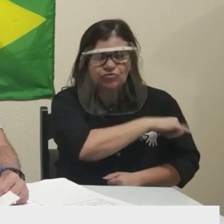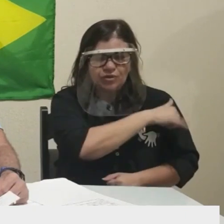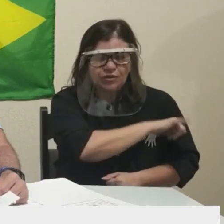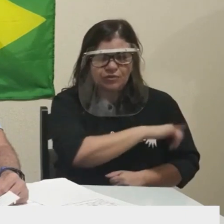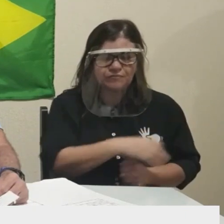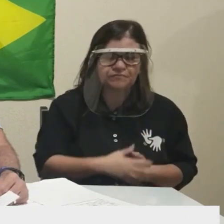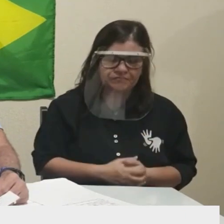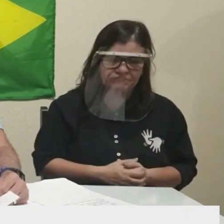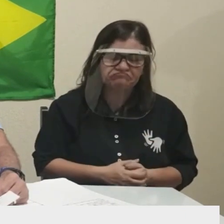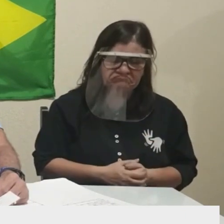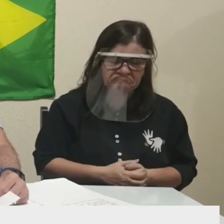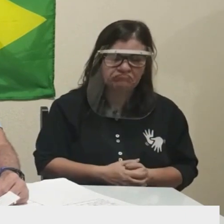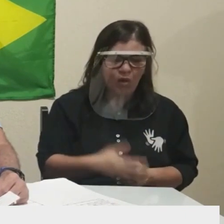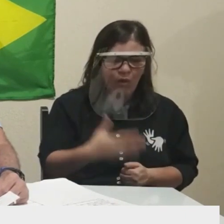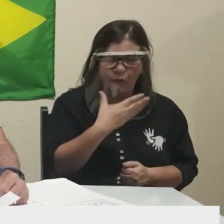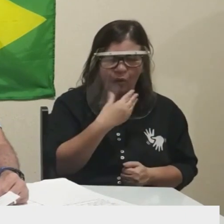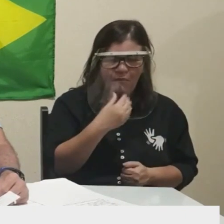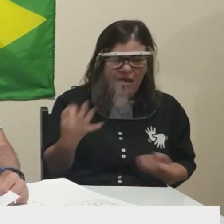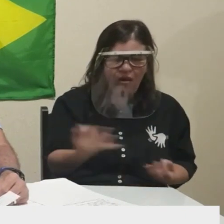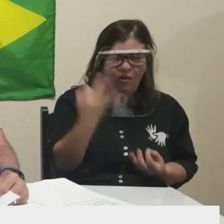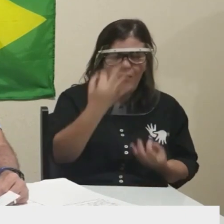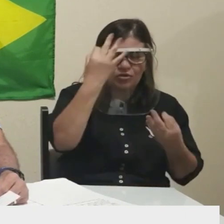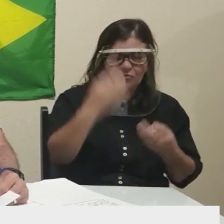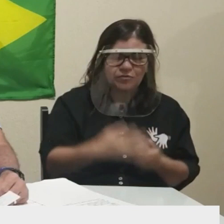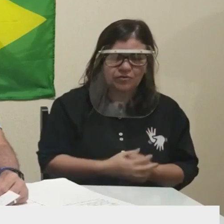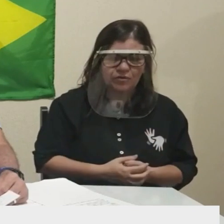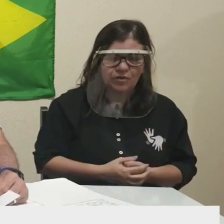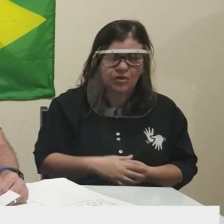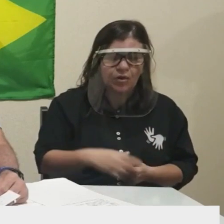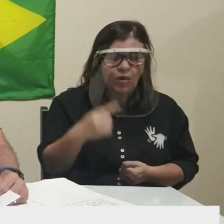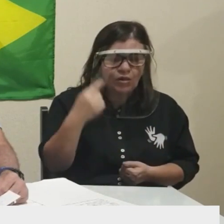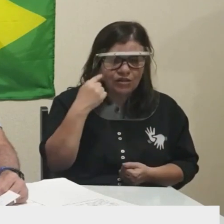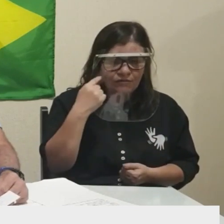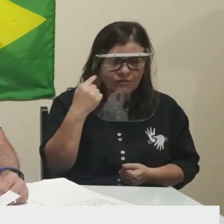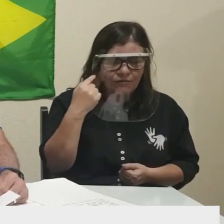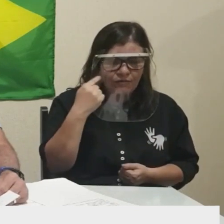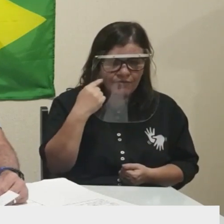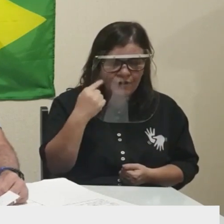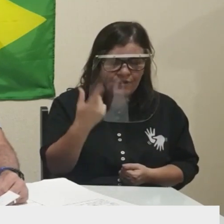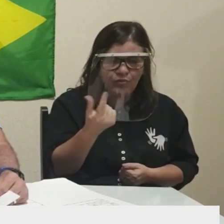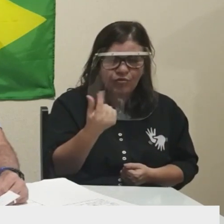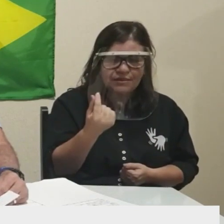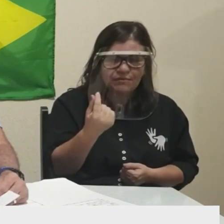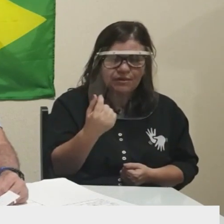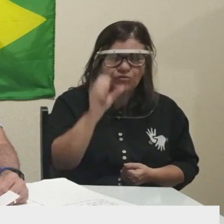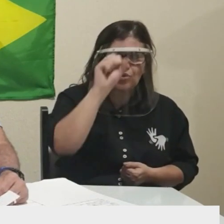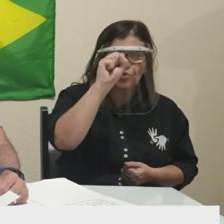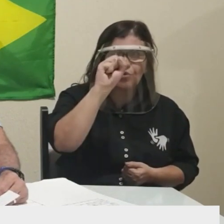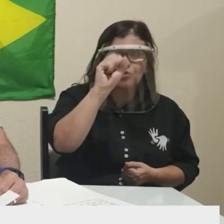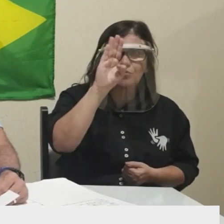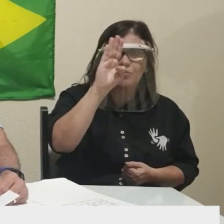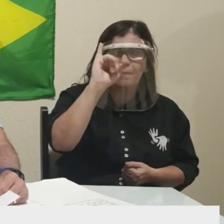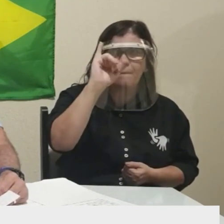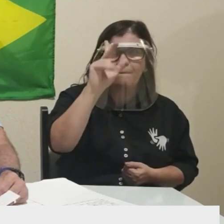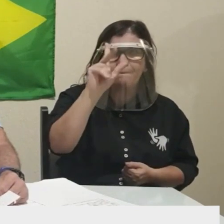aí é um herói, né? O orçamento para esse ano, olha só, 8 bilhões de reais, não é nada, o tamanho do Brasil. A gente faz